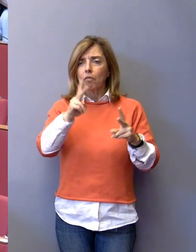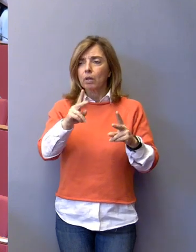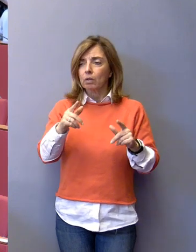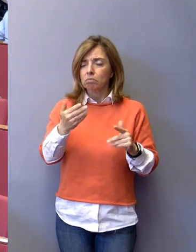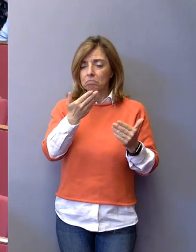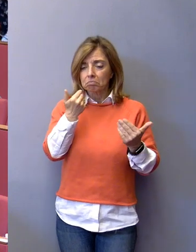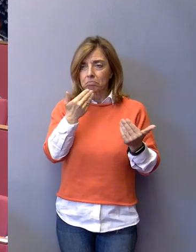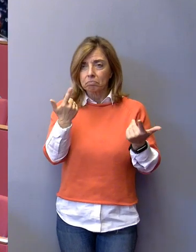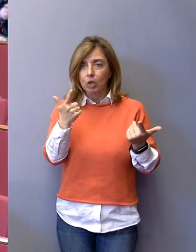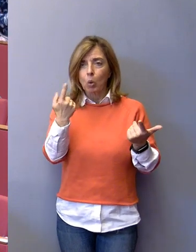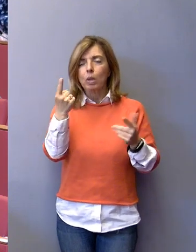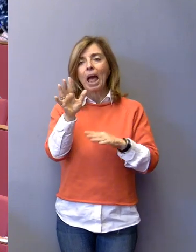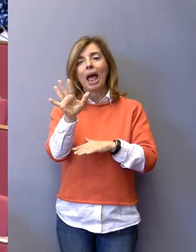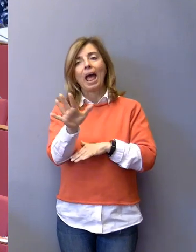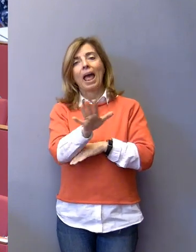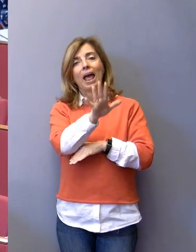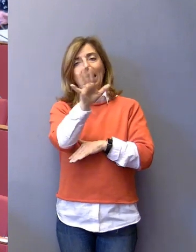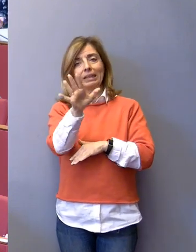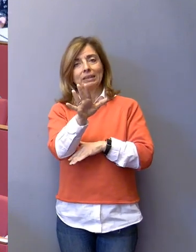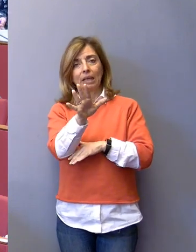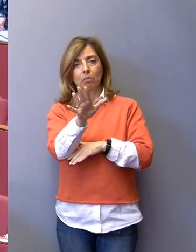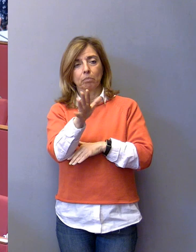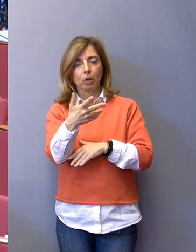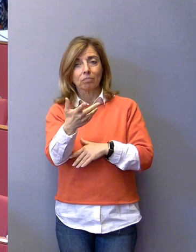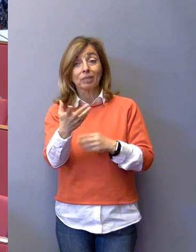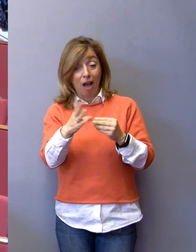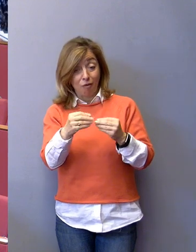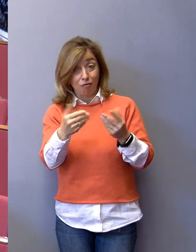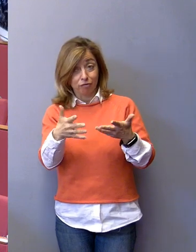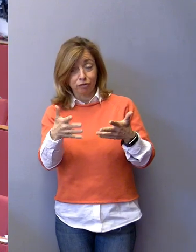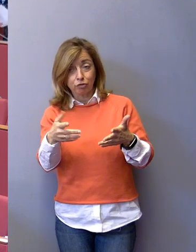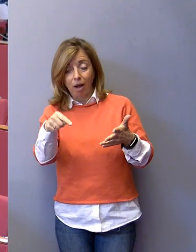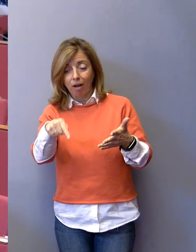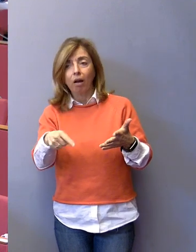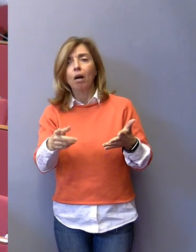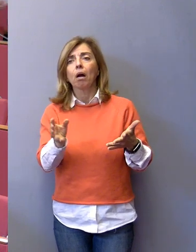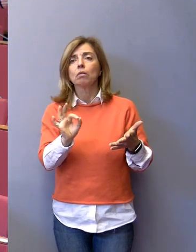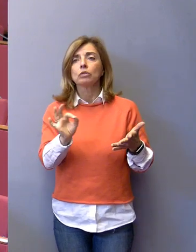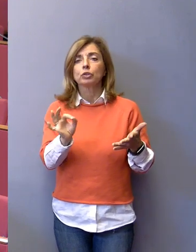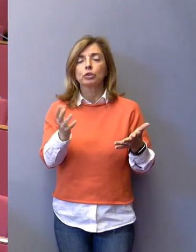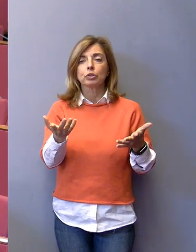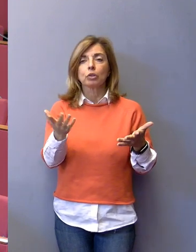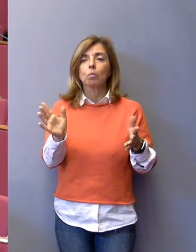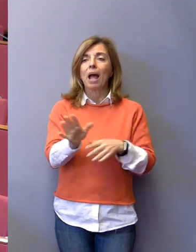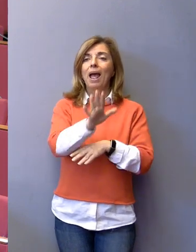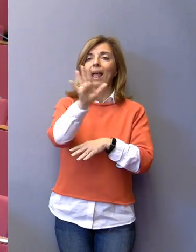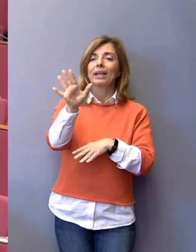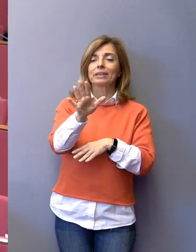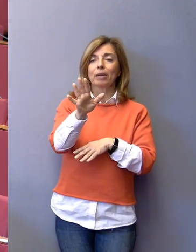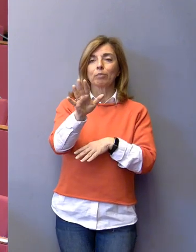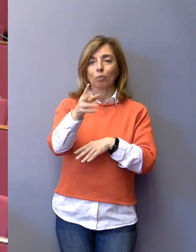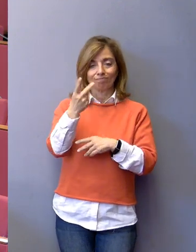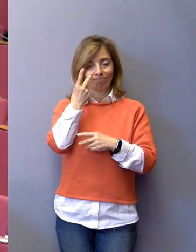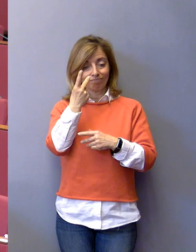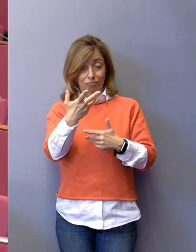esempio di delle impostazioni delle azioni già messe in atto in città dove ci sono dove c'è un riscontro di